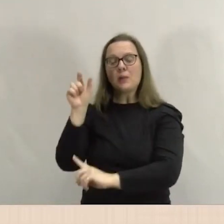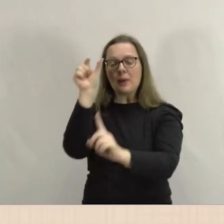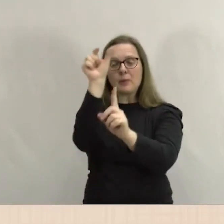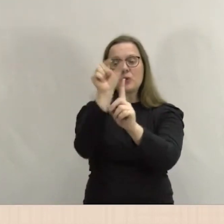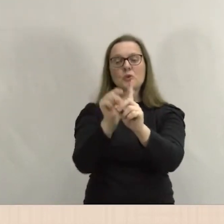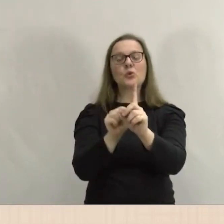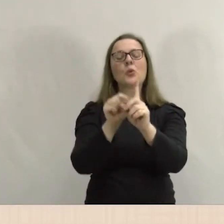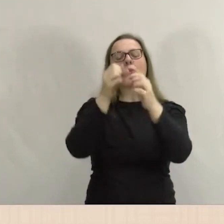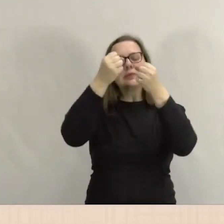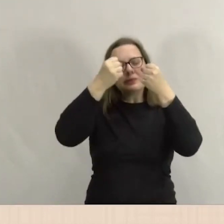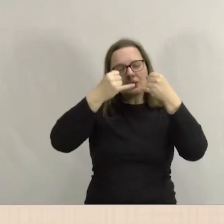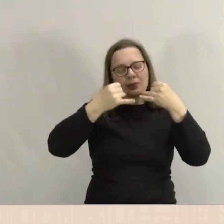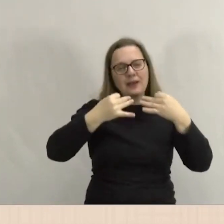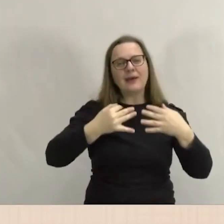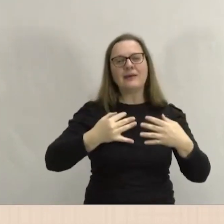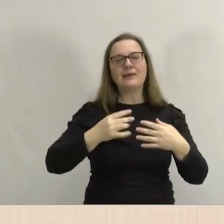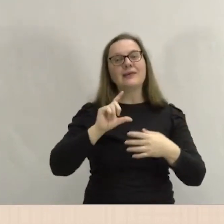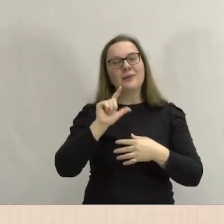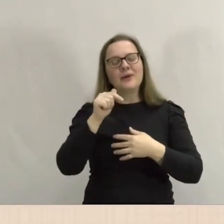Isaías 55, vamos lá.